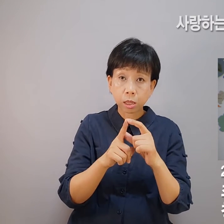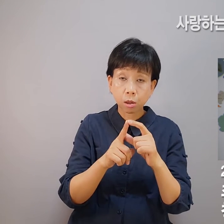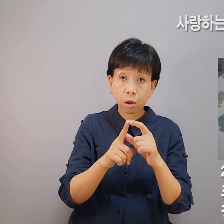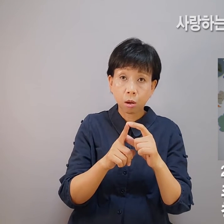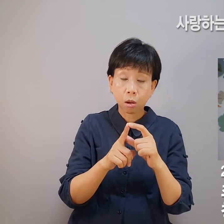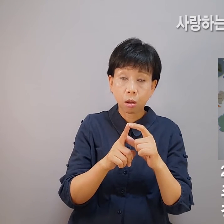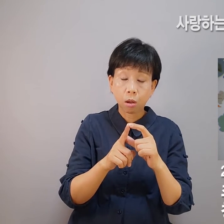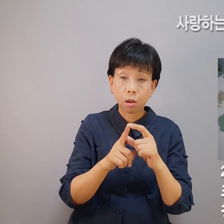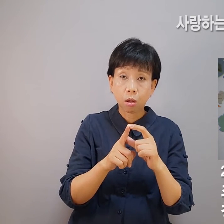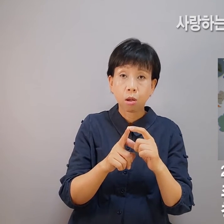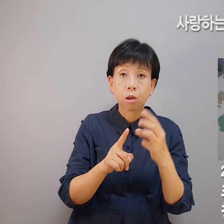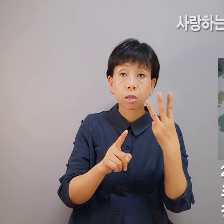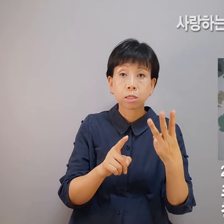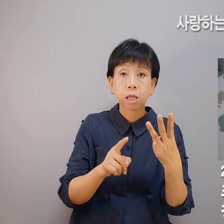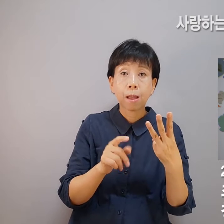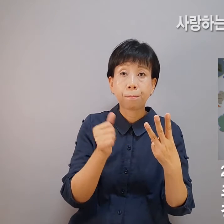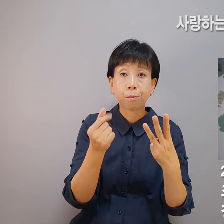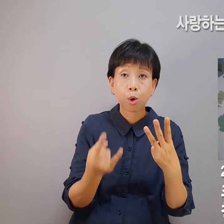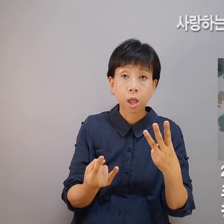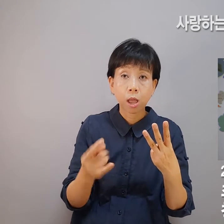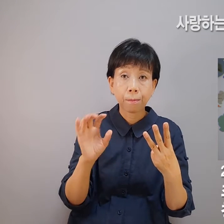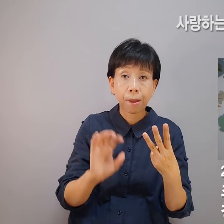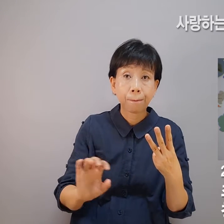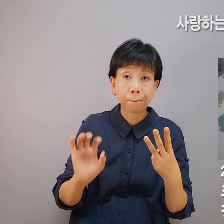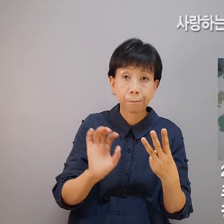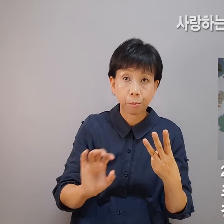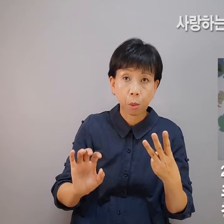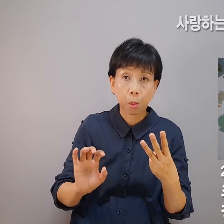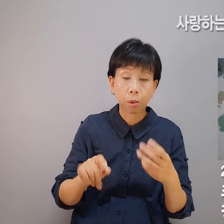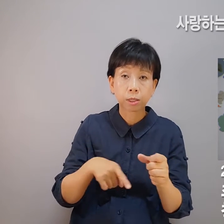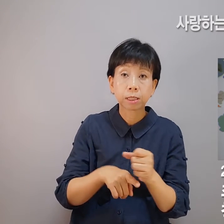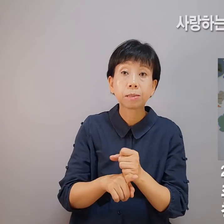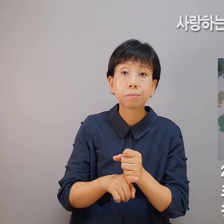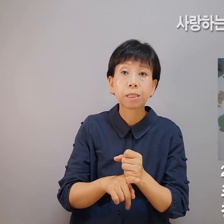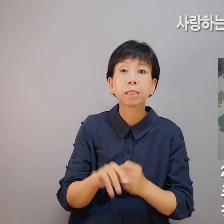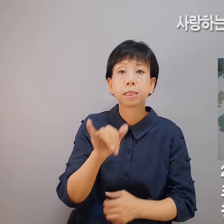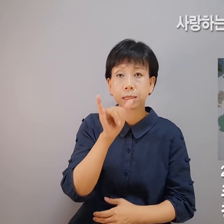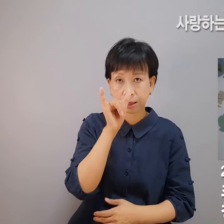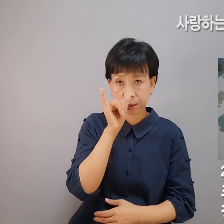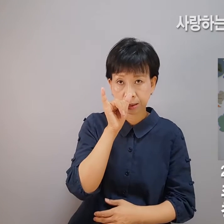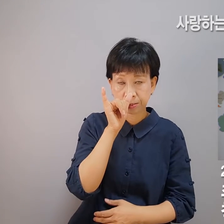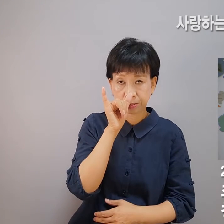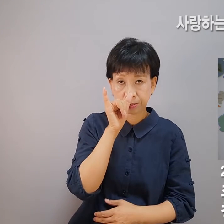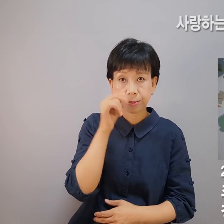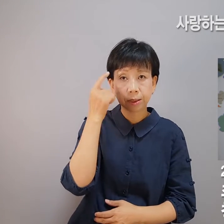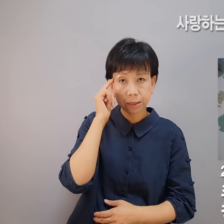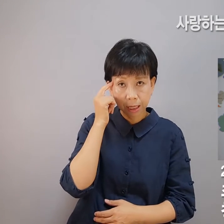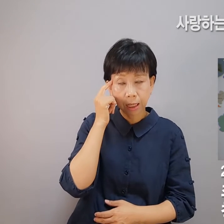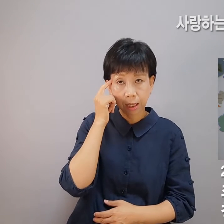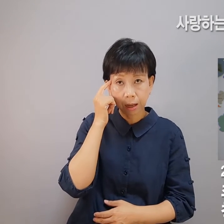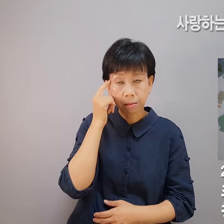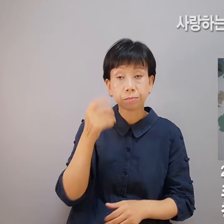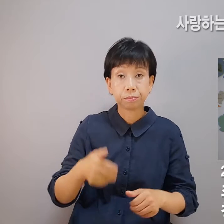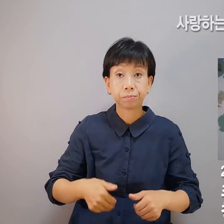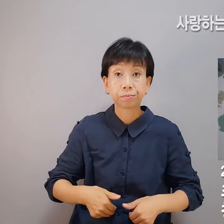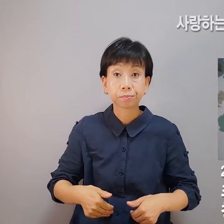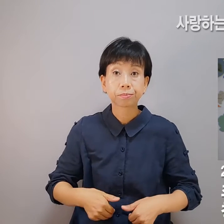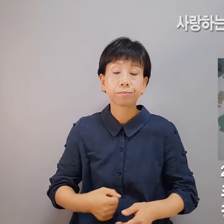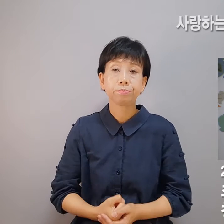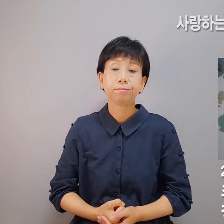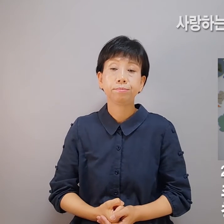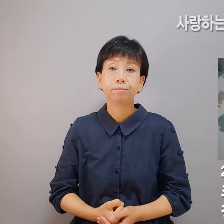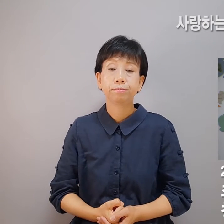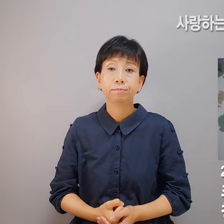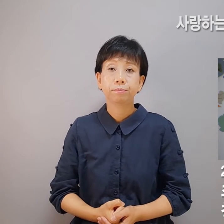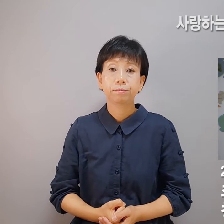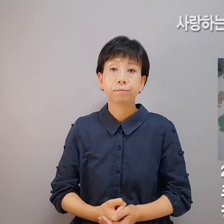나왔다. 어떤 의미가 있을 거야 생각하시고 묵상을 해 보셔야 합니다. 일상의